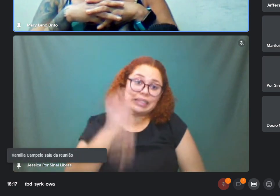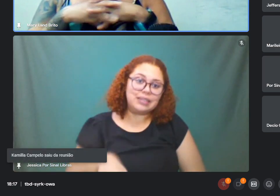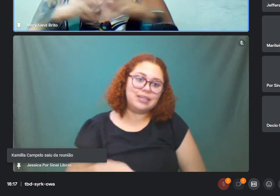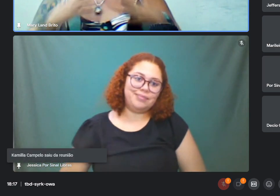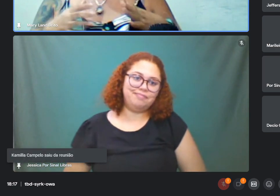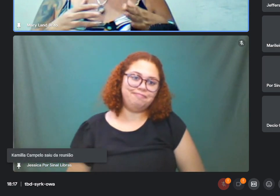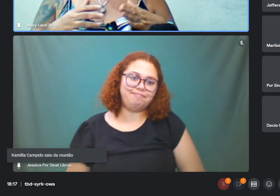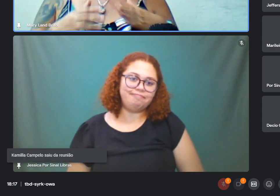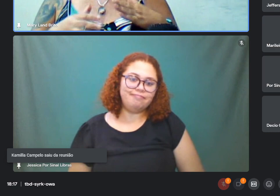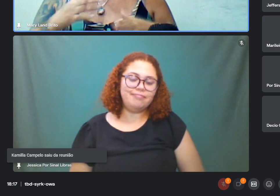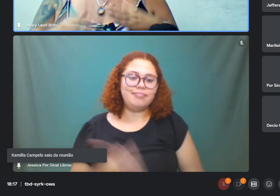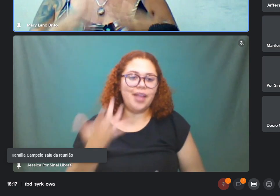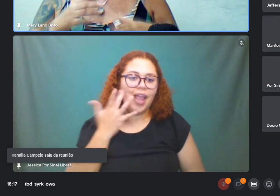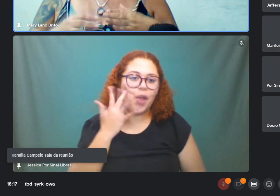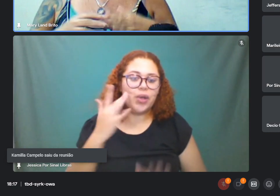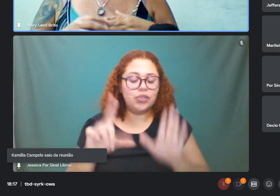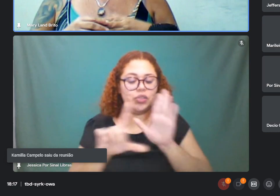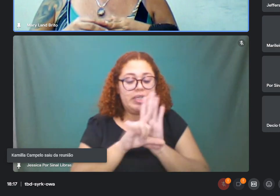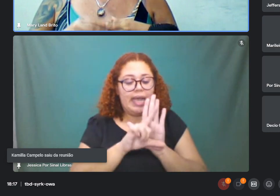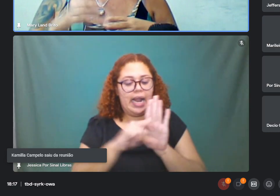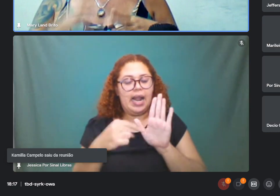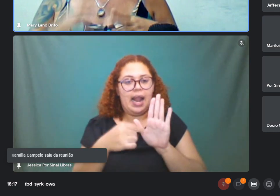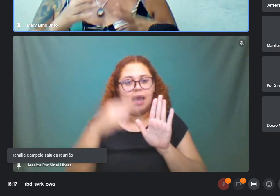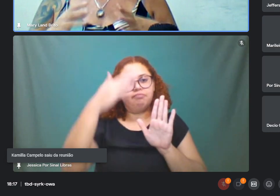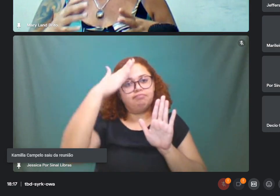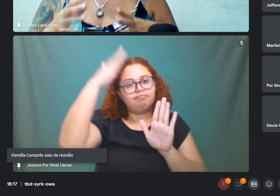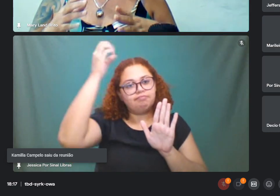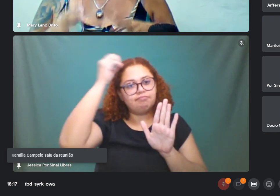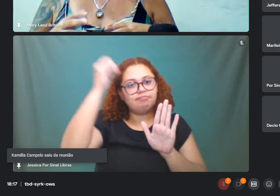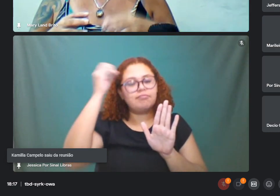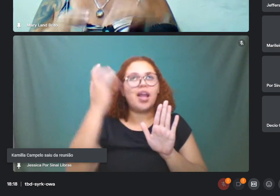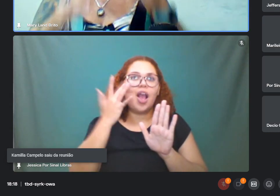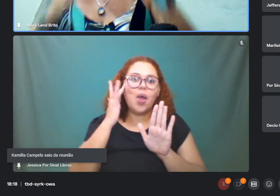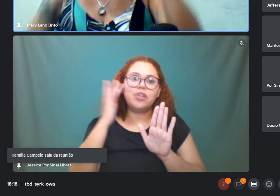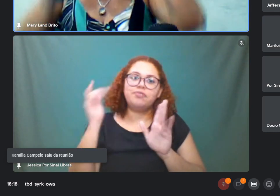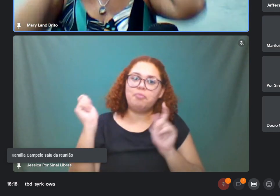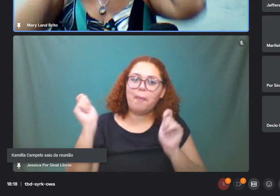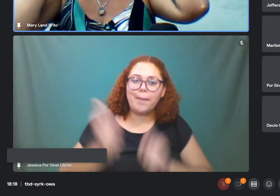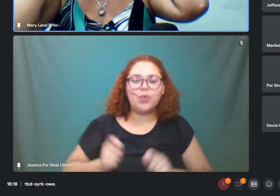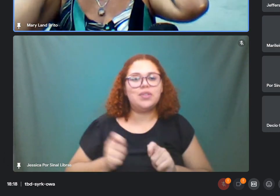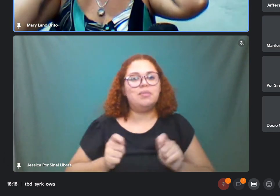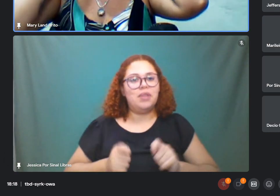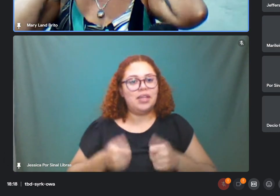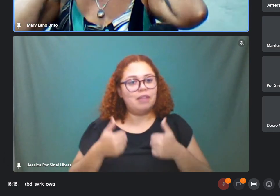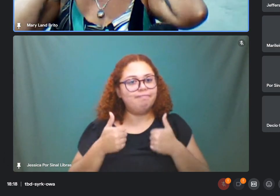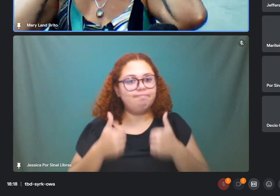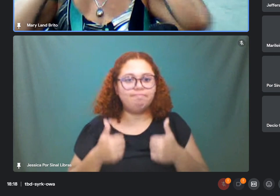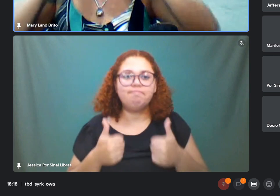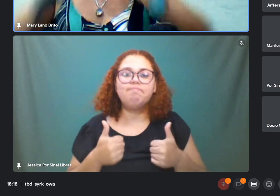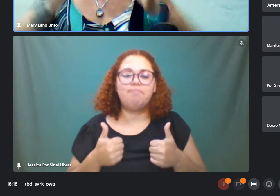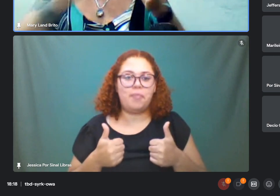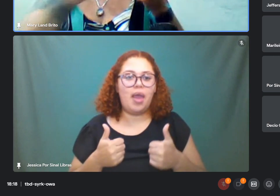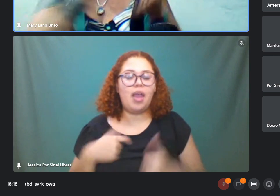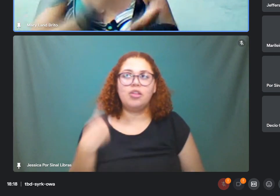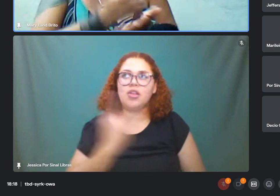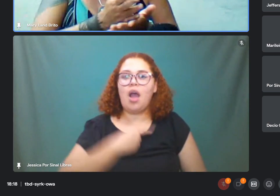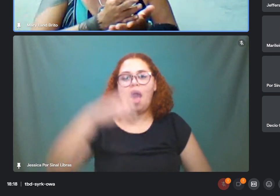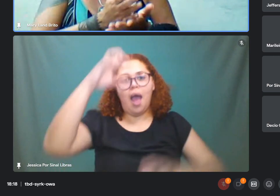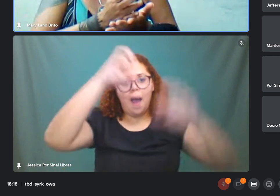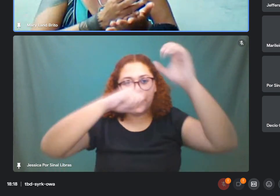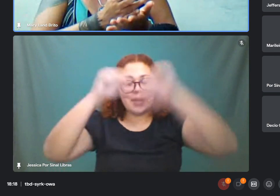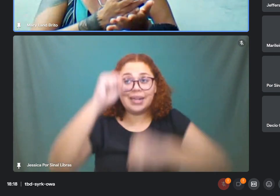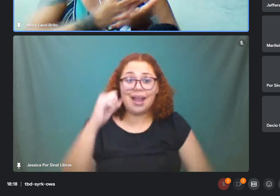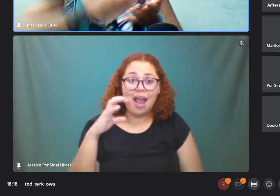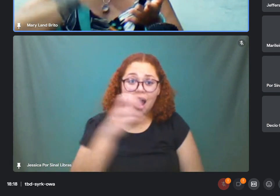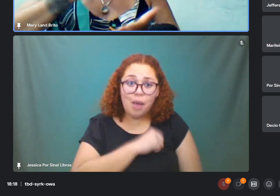que a Paulo Gustavo vai ser uma forma muito rápida água. De como a gente conseguir aprender mais, mas não vai ser o